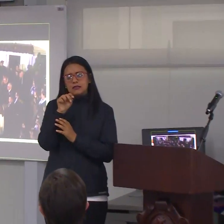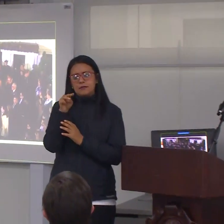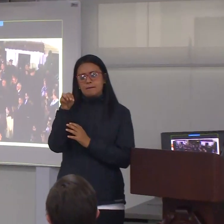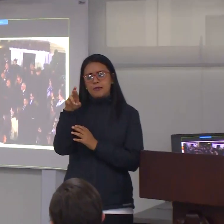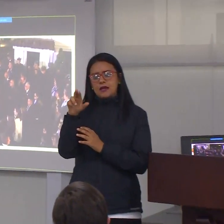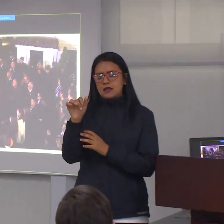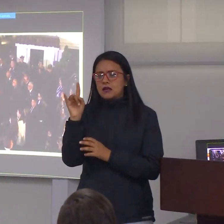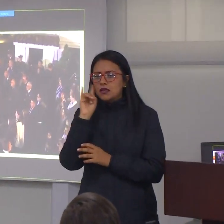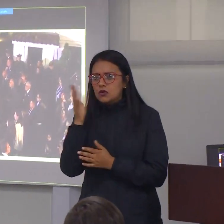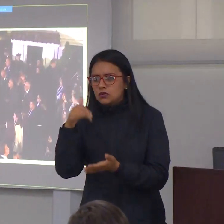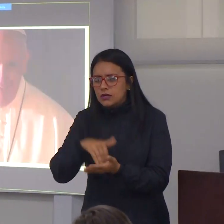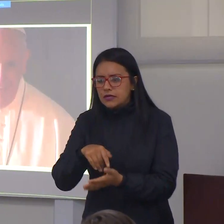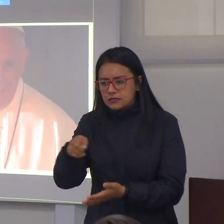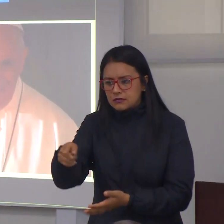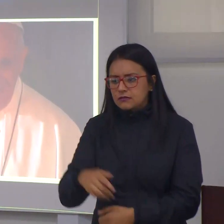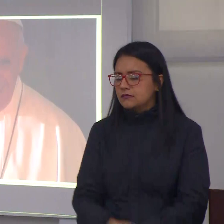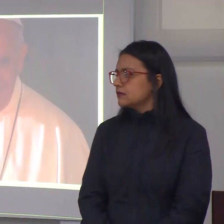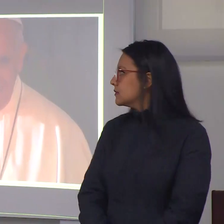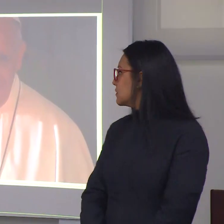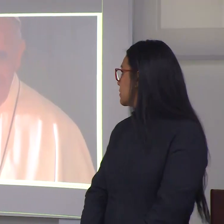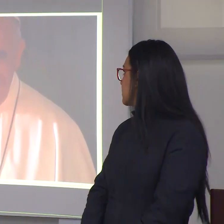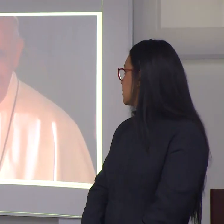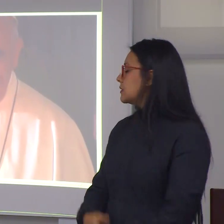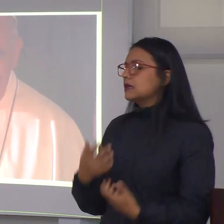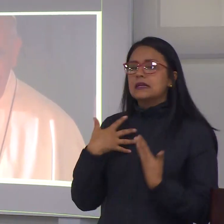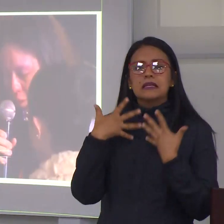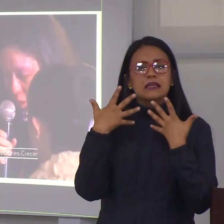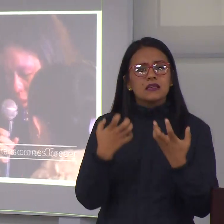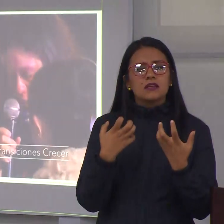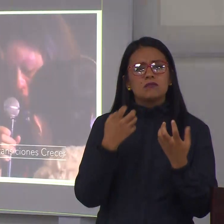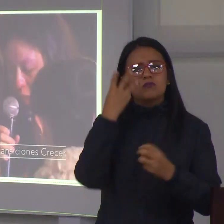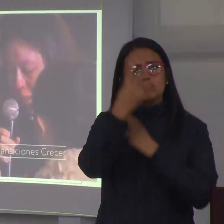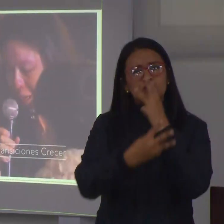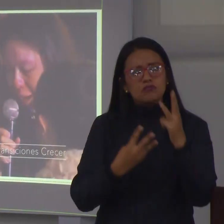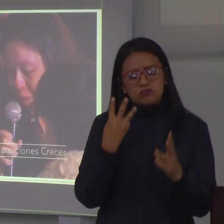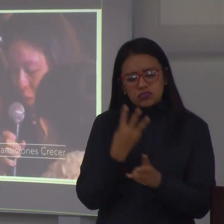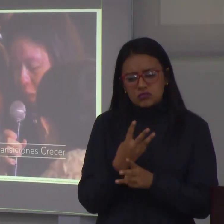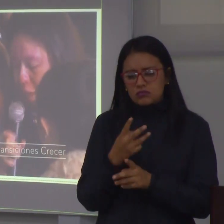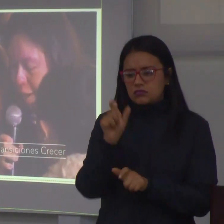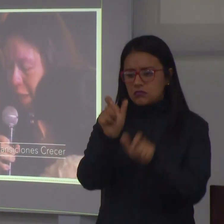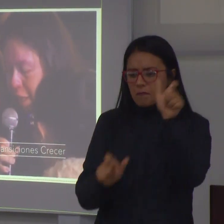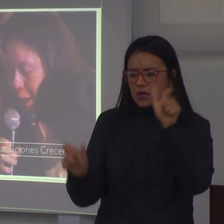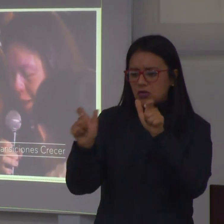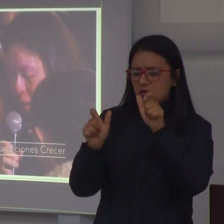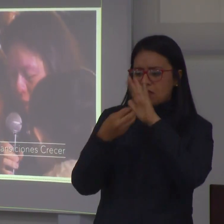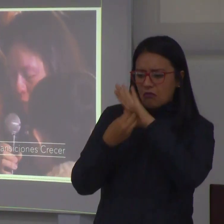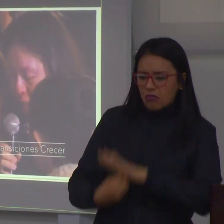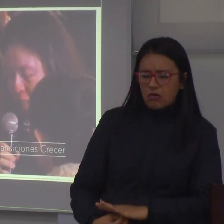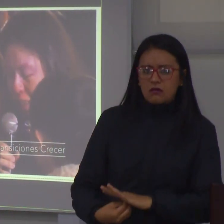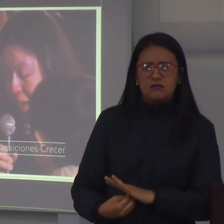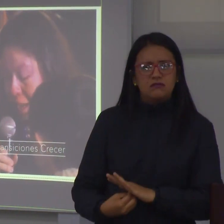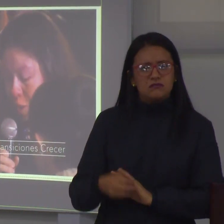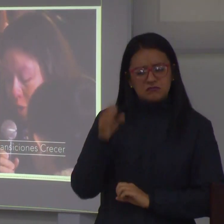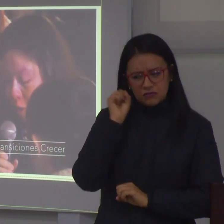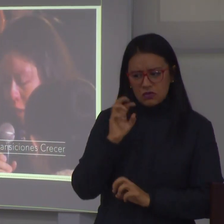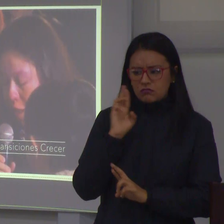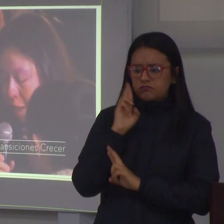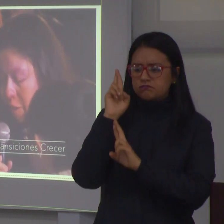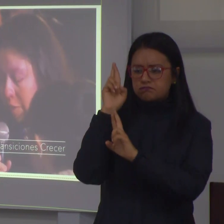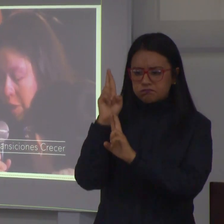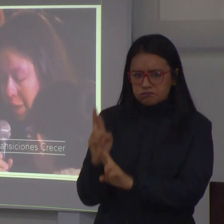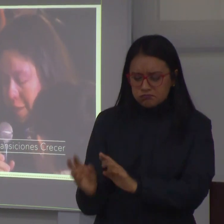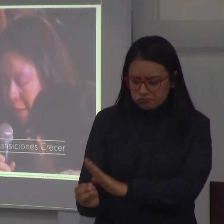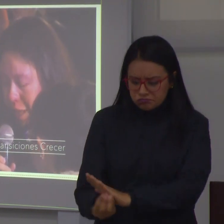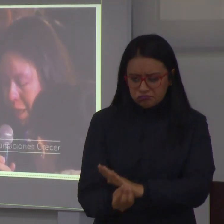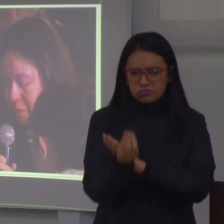quiero que te escuchen de nuevo. En el mundo en el que la vulnerabilidad será reconocida